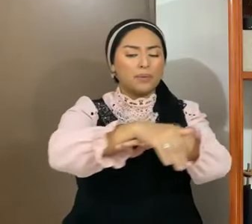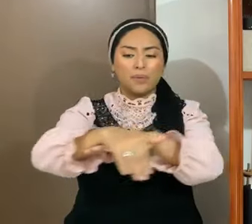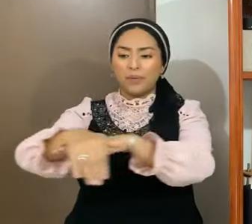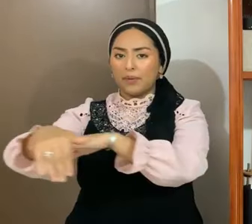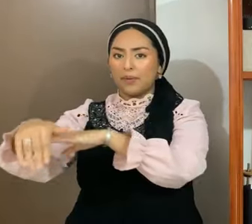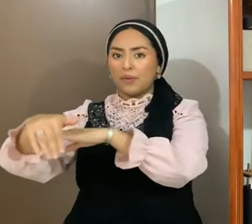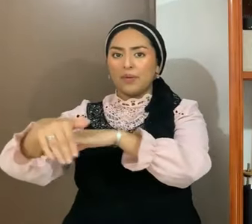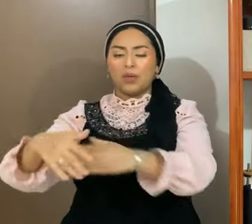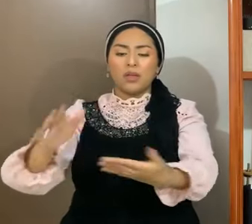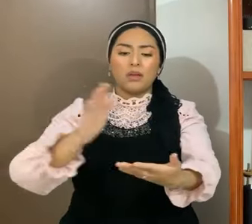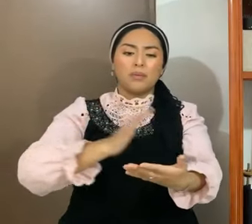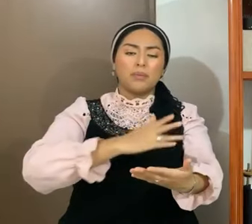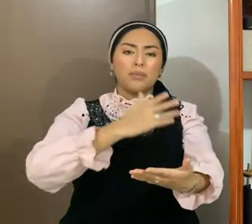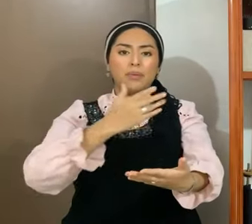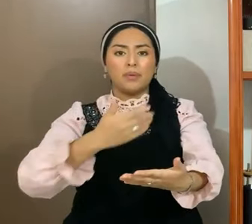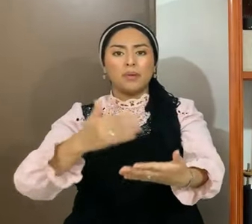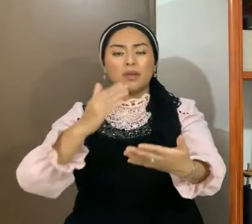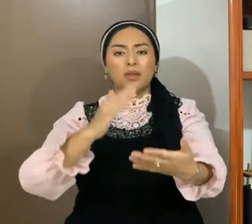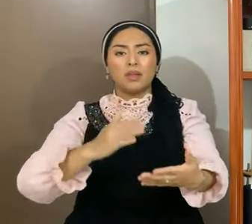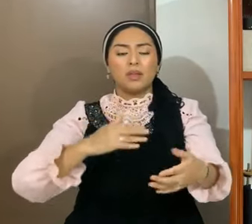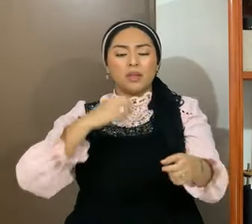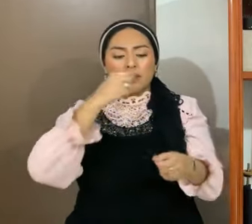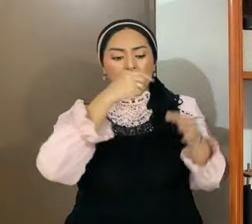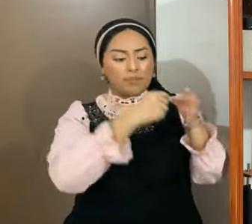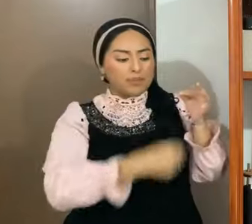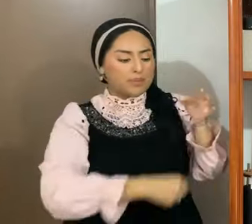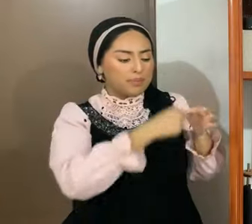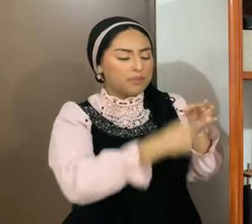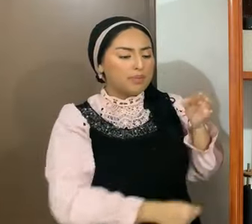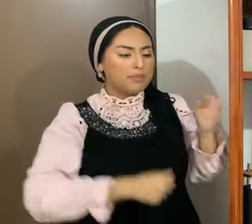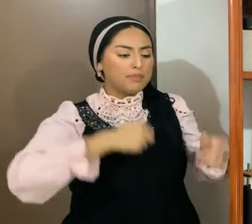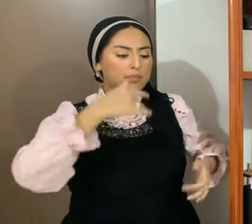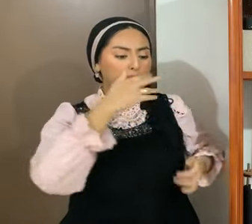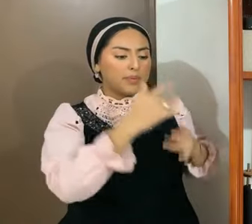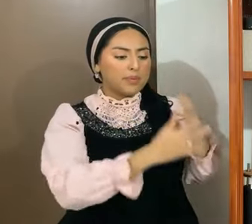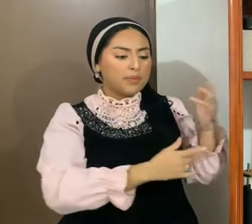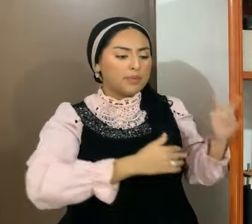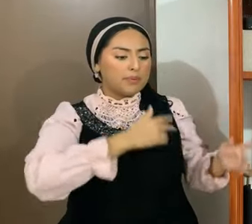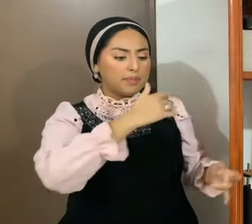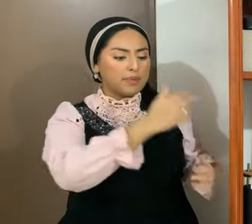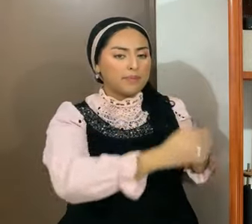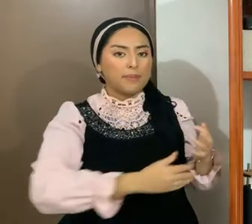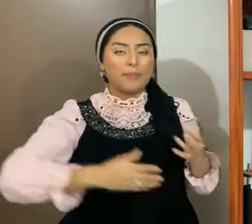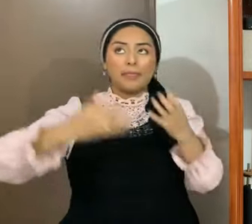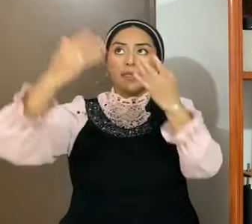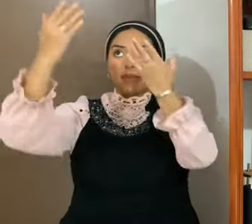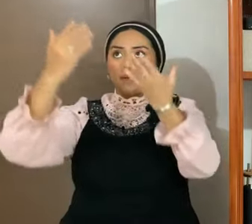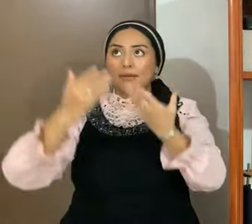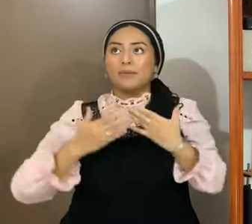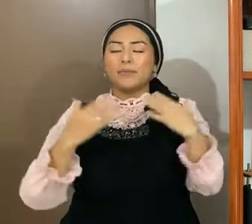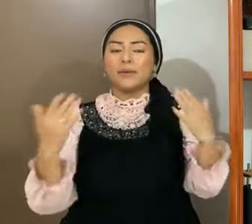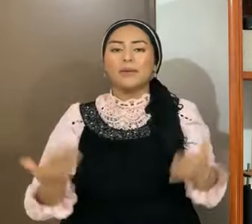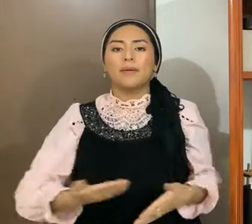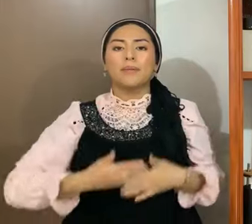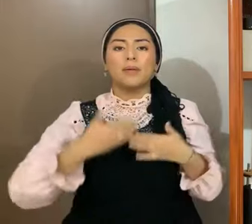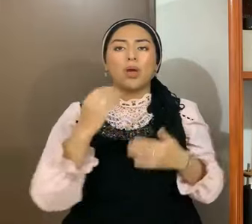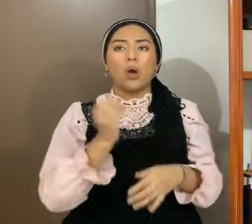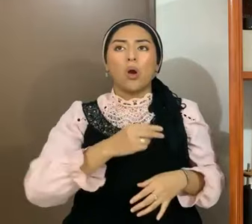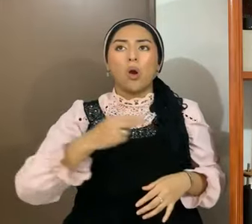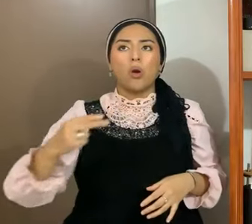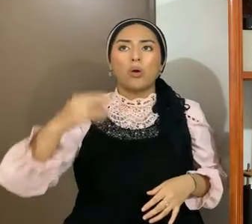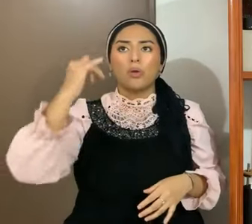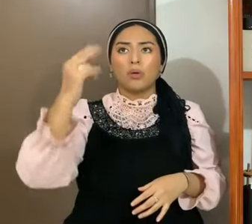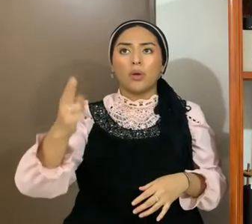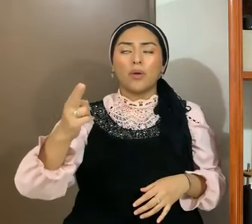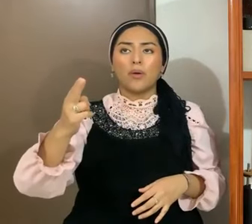noche, en el de acordio, en el salterio, en tono suave con el arpa. Por cuanto me has alegrado, oh Yahweh, con